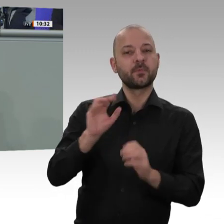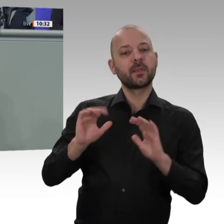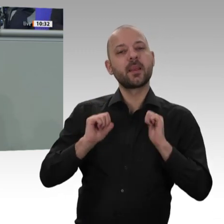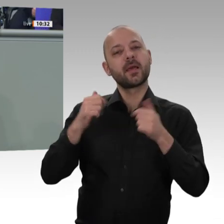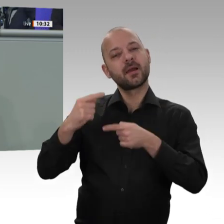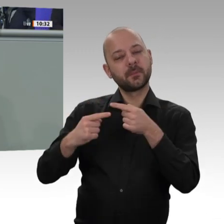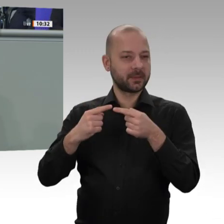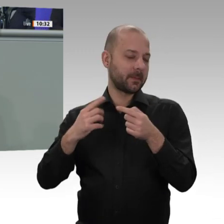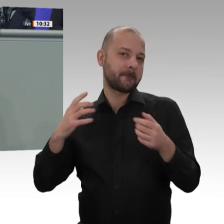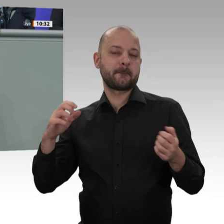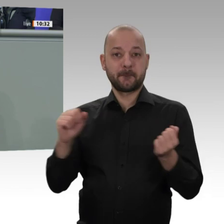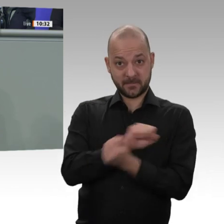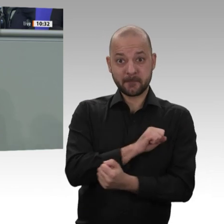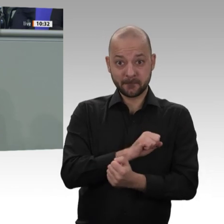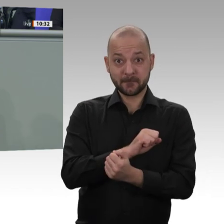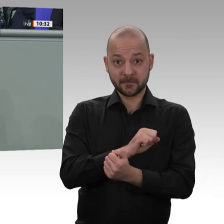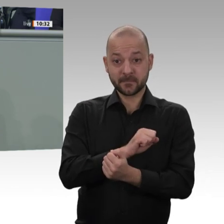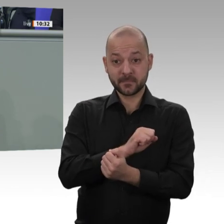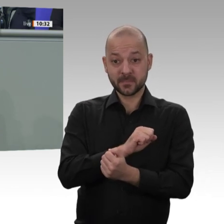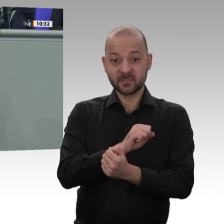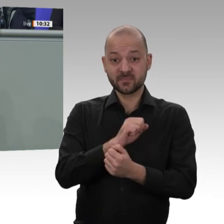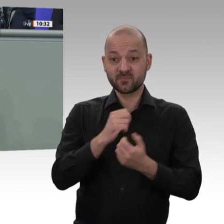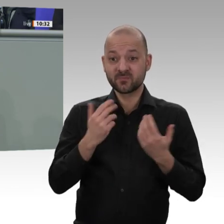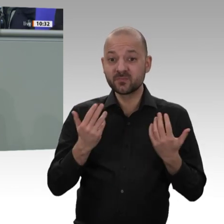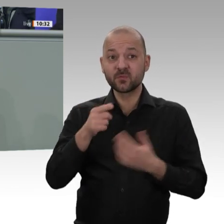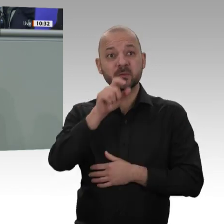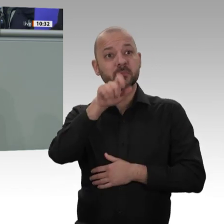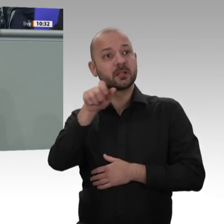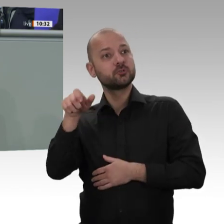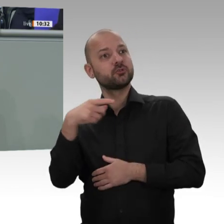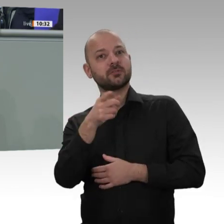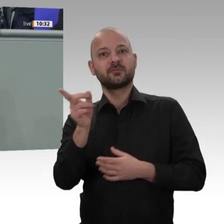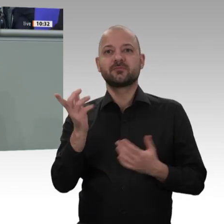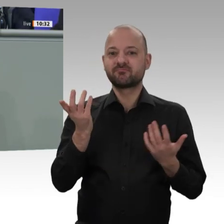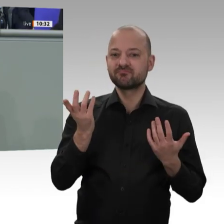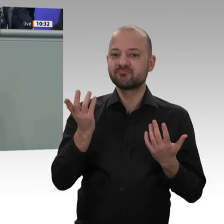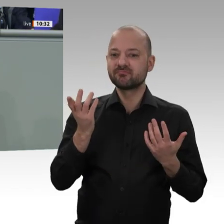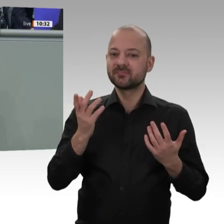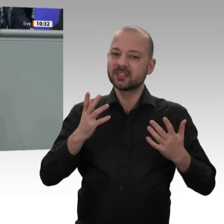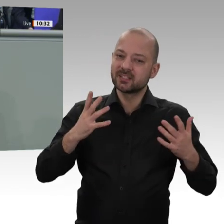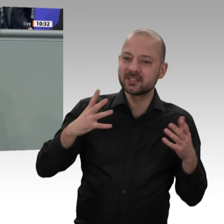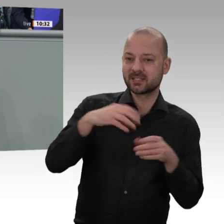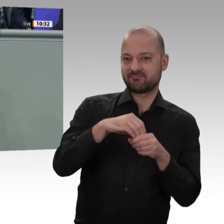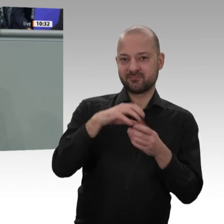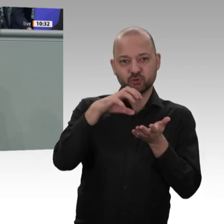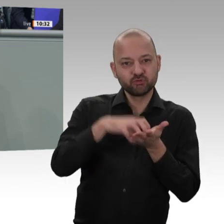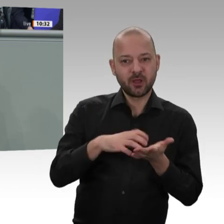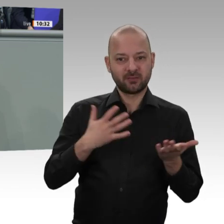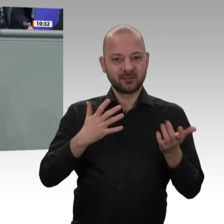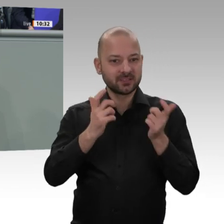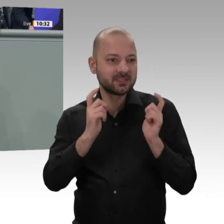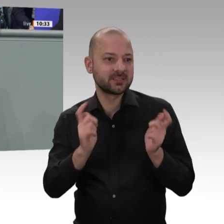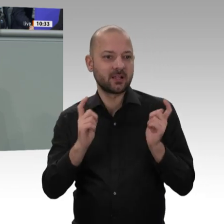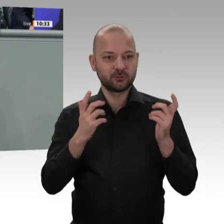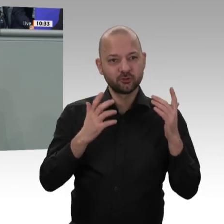von Said Nessa Hashemi und Hamza Kurtovic brachte es der Hanauer Oberbürgermeister Klaus Kaminski auf den